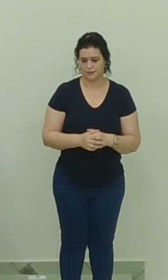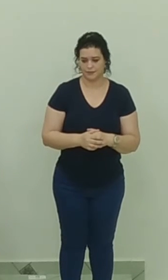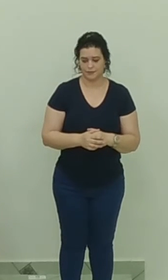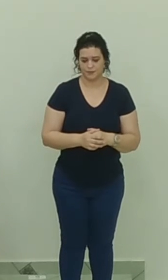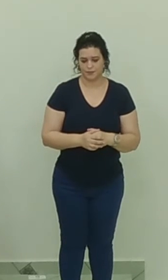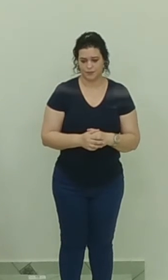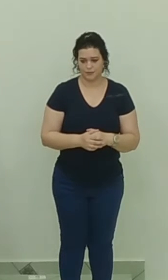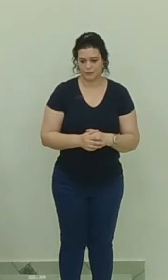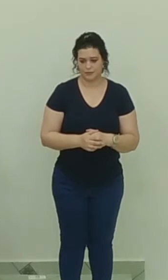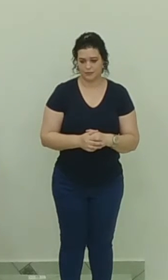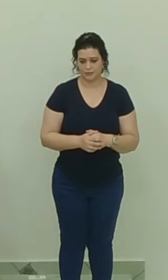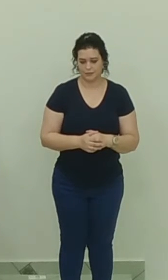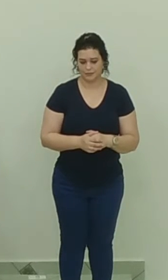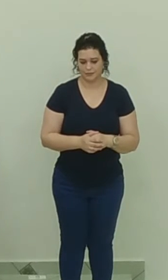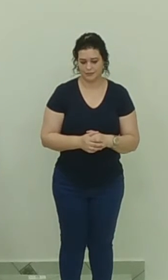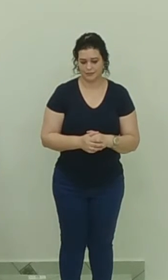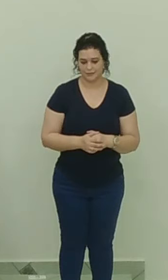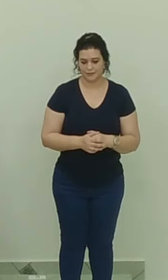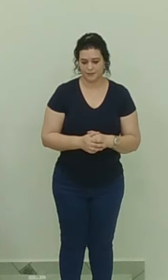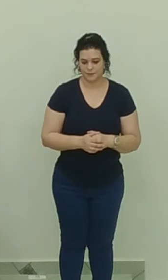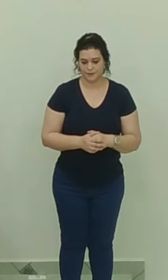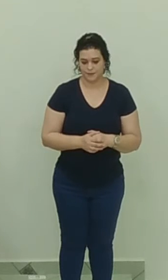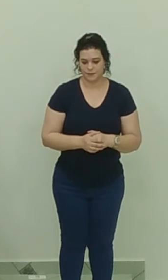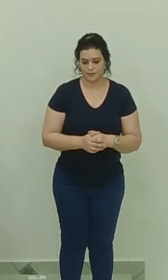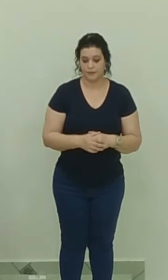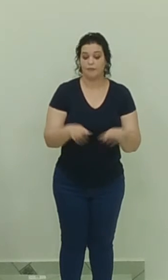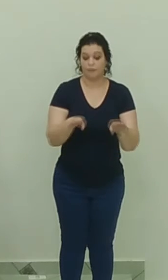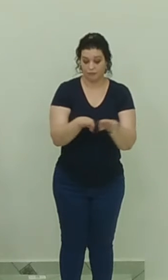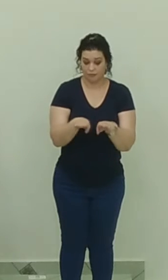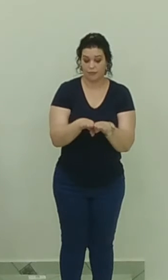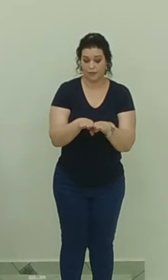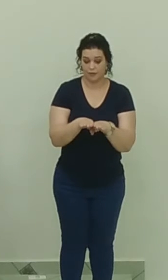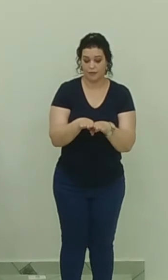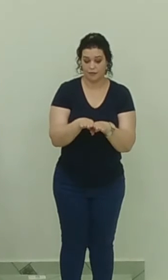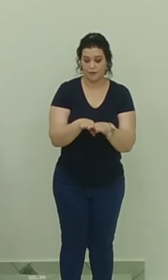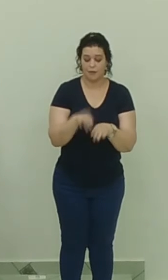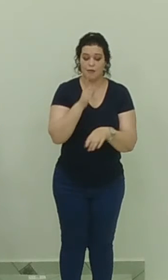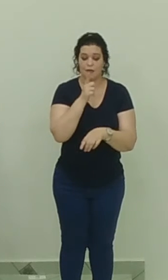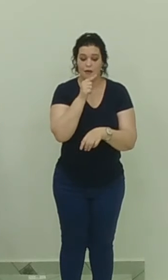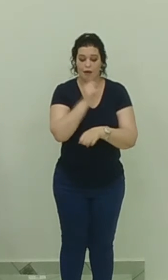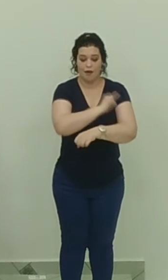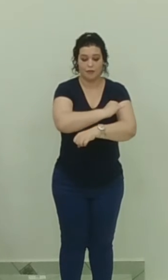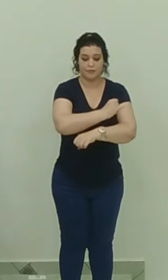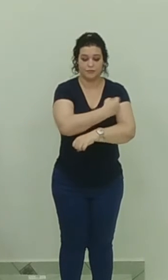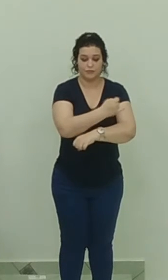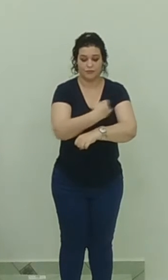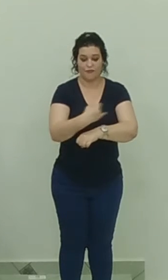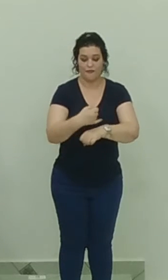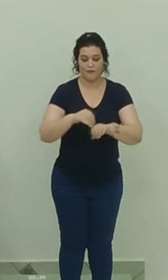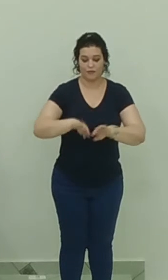e também esse Jordão vai ser cortado, e ele vai passar a pé enxuto. Veja que algumas vezes